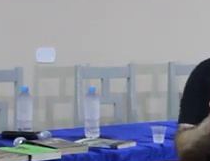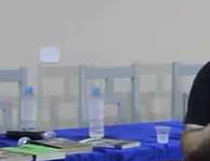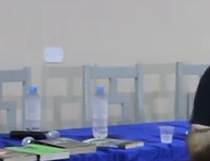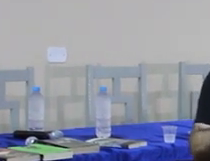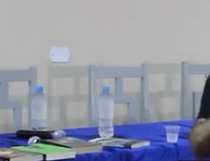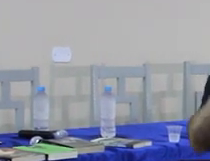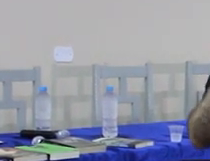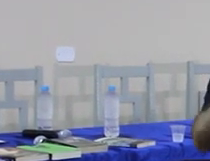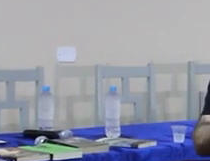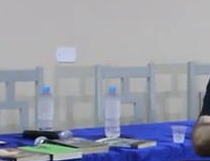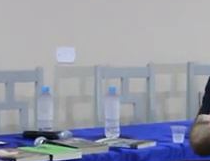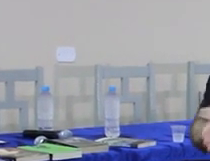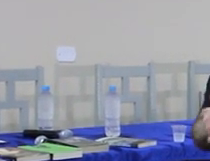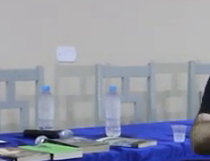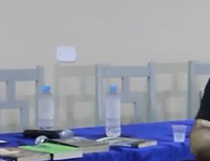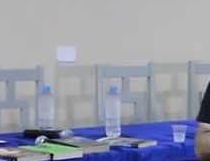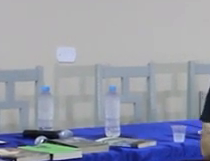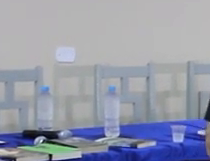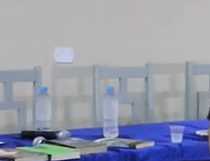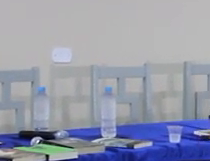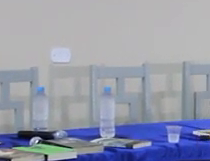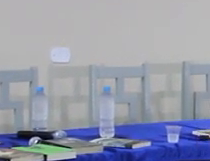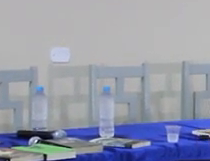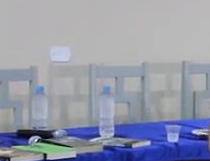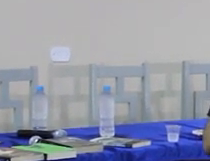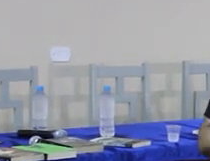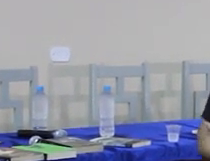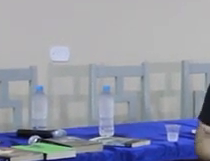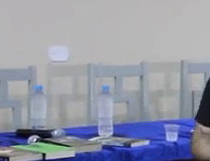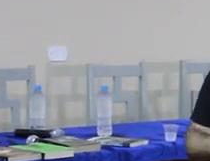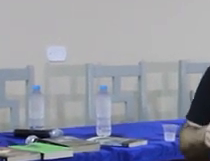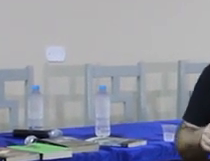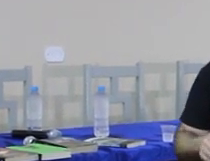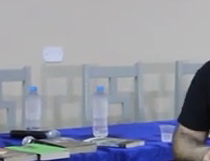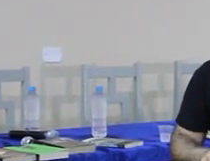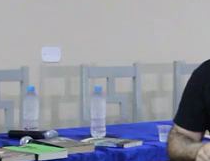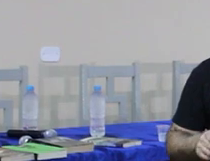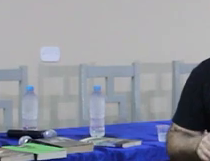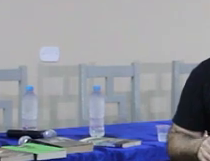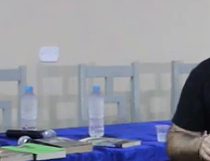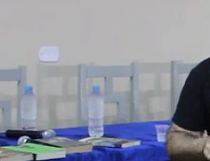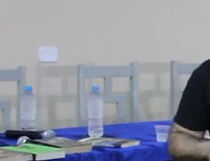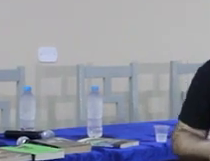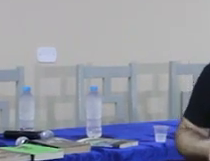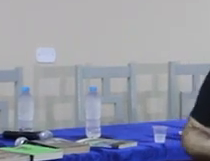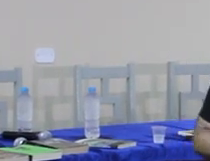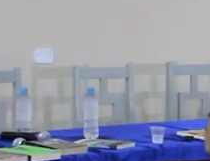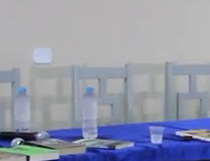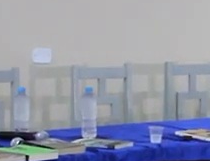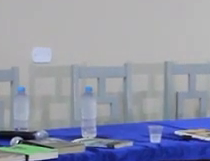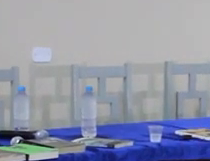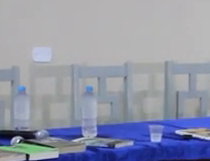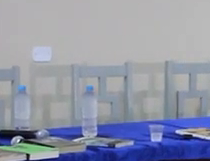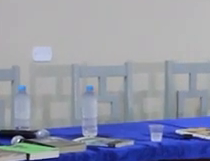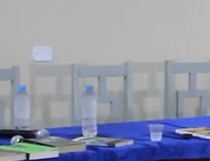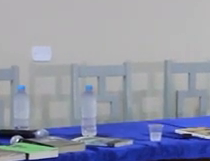abrir um crédito para esse tipo de coisa? Carro antigo, restauro, etc. Claro que